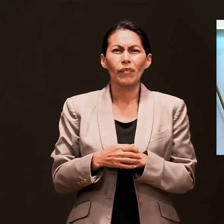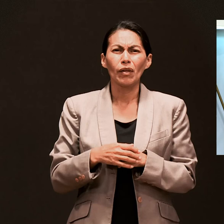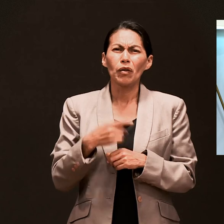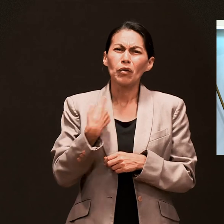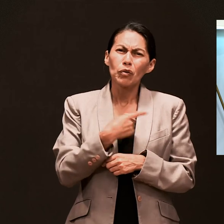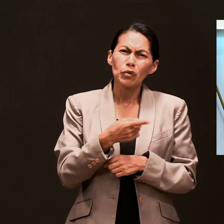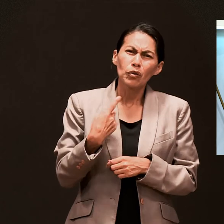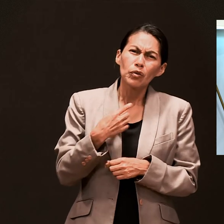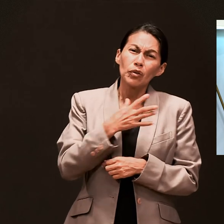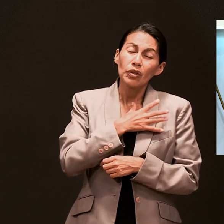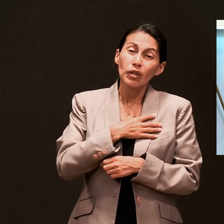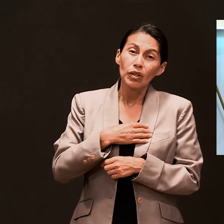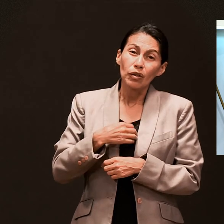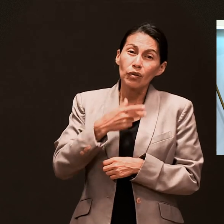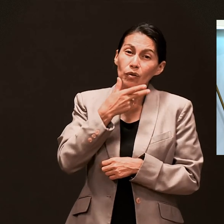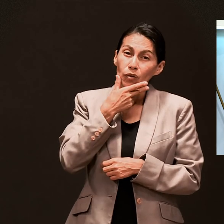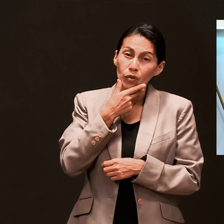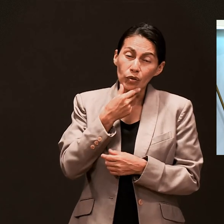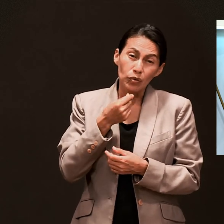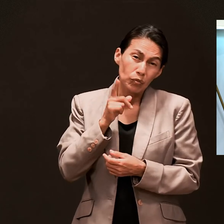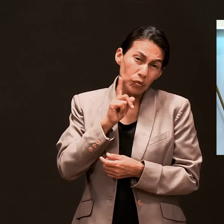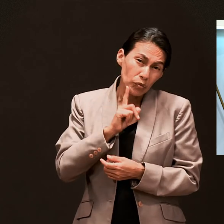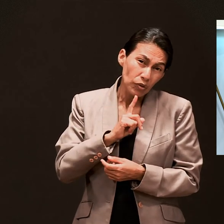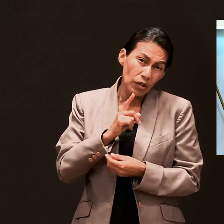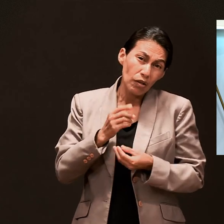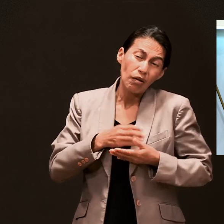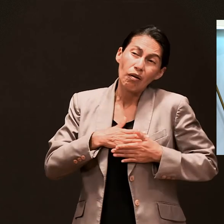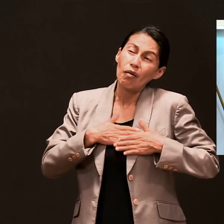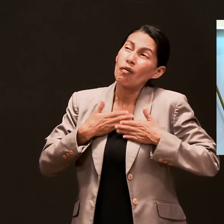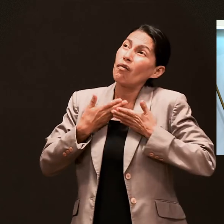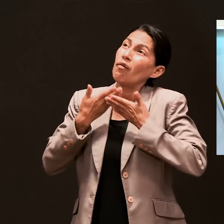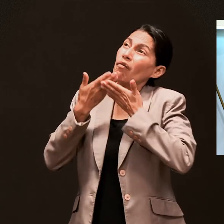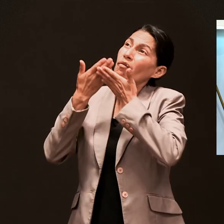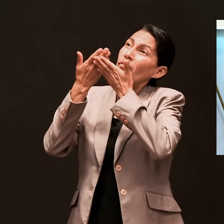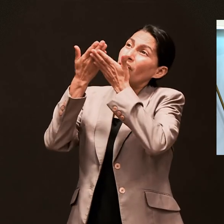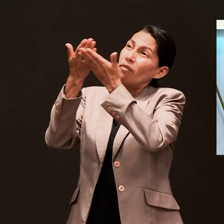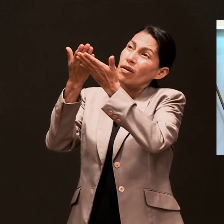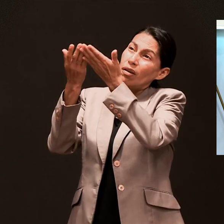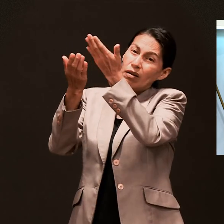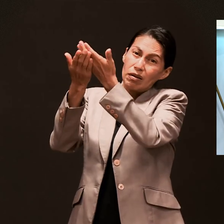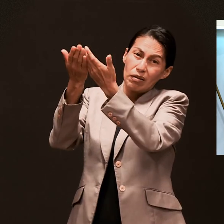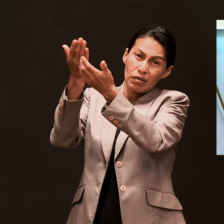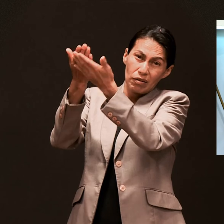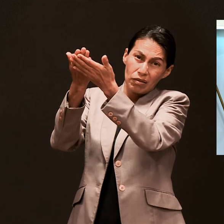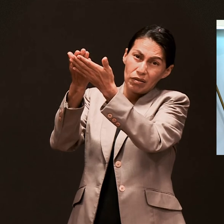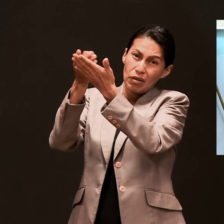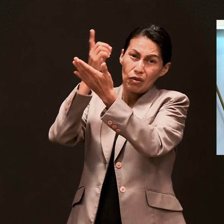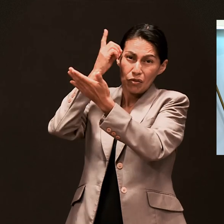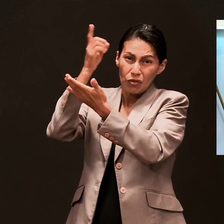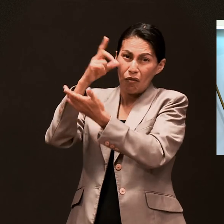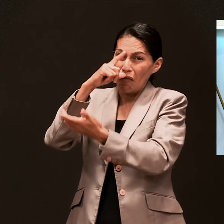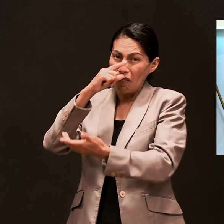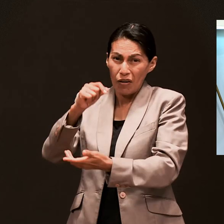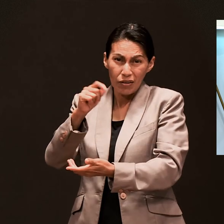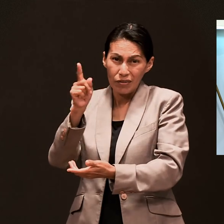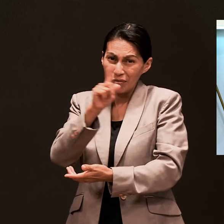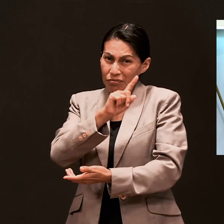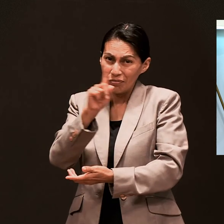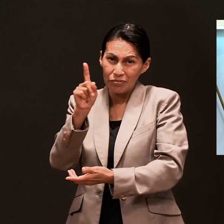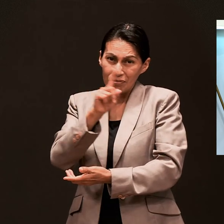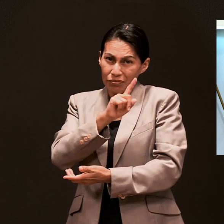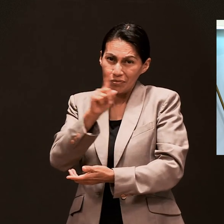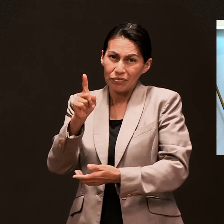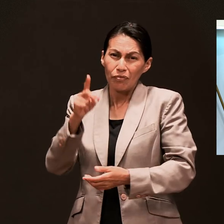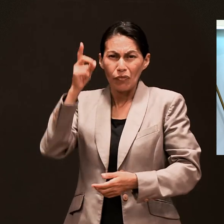esta actitud confiar a nuestros hijos en las manos de aquel que no sabe fallar